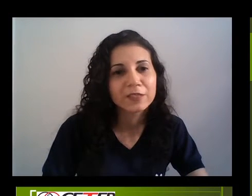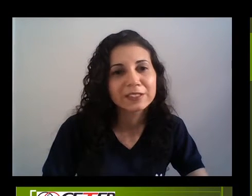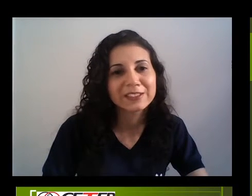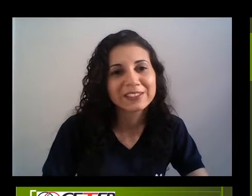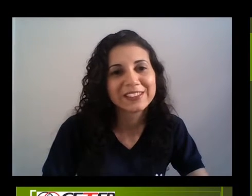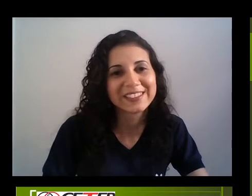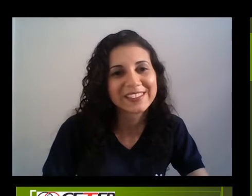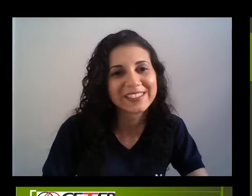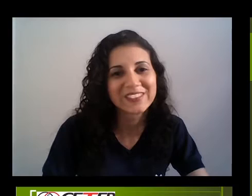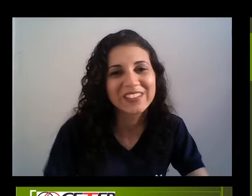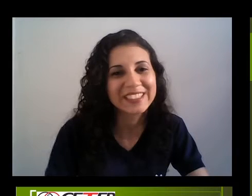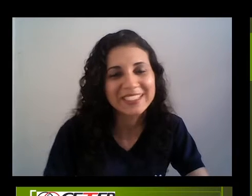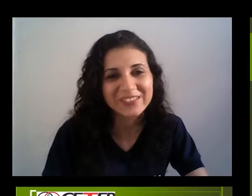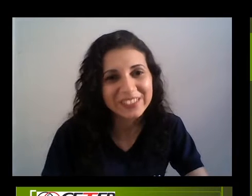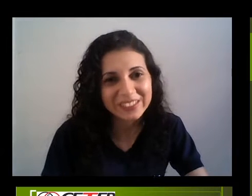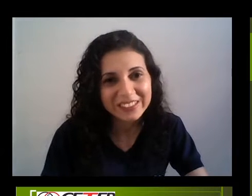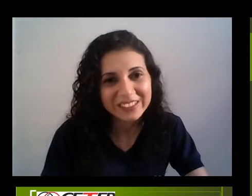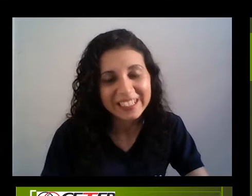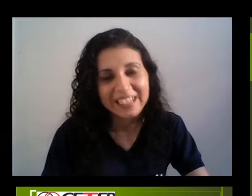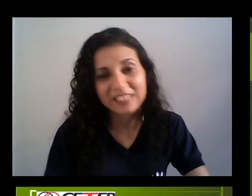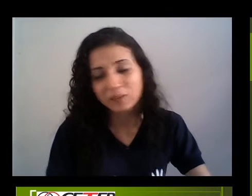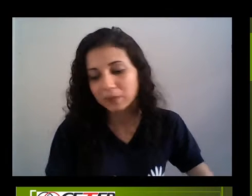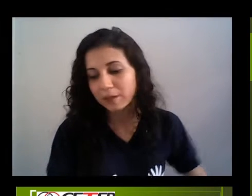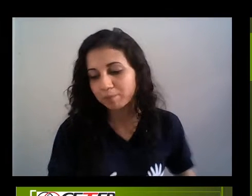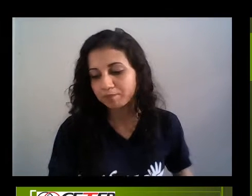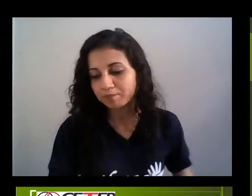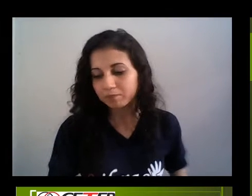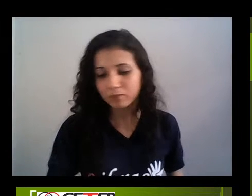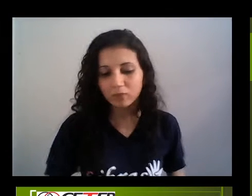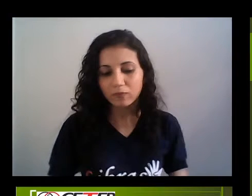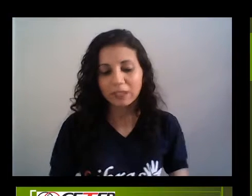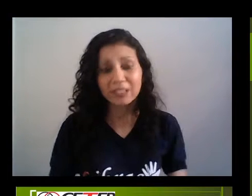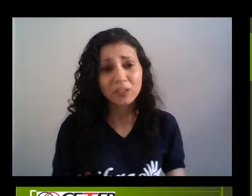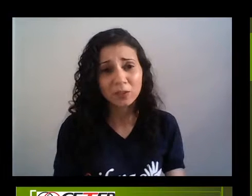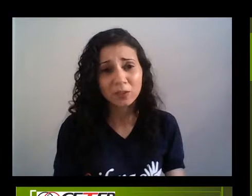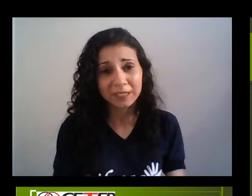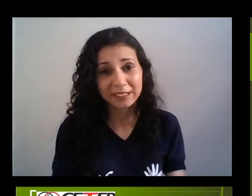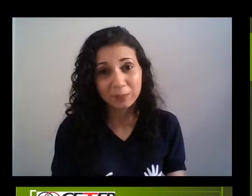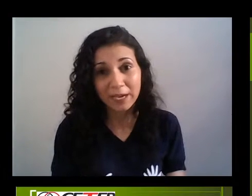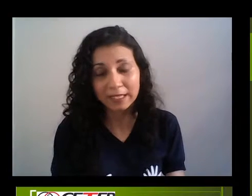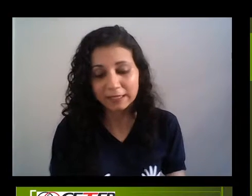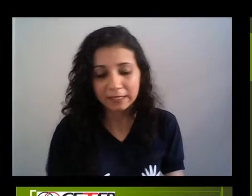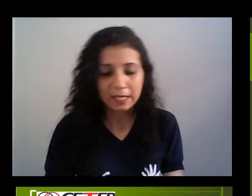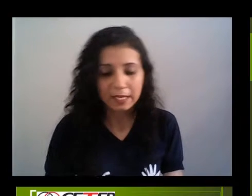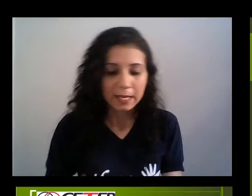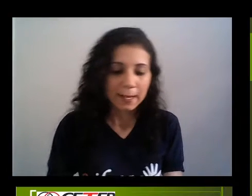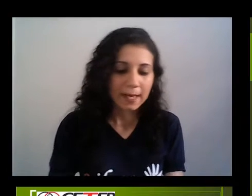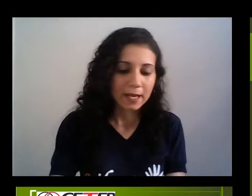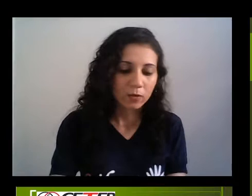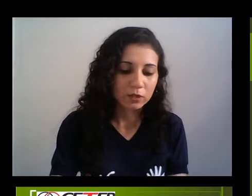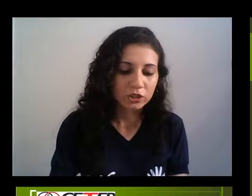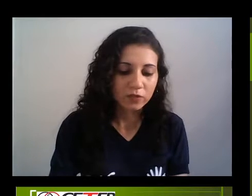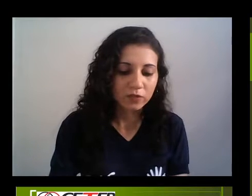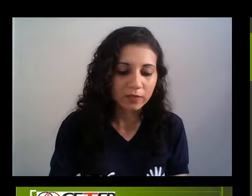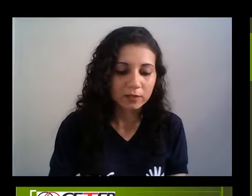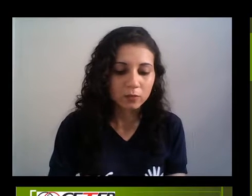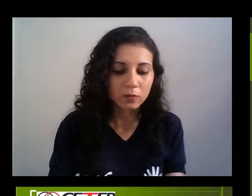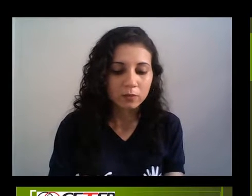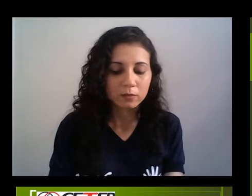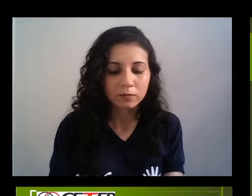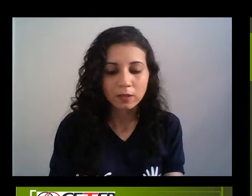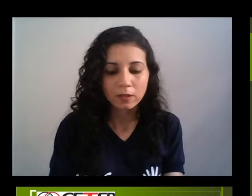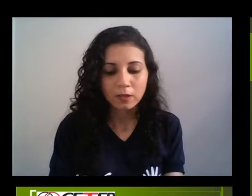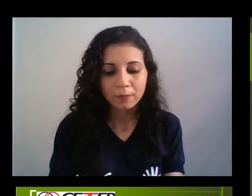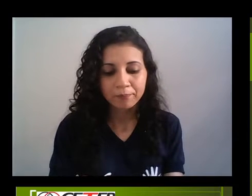não faz sentido. Por que mudou? Então vamos lá. Isso acontece mais quando a gente vai fazer